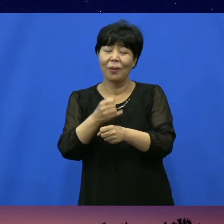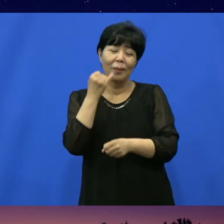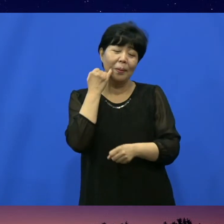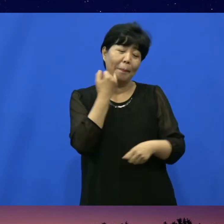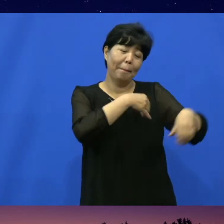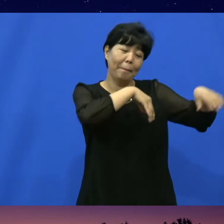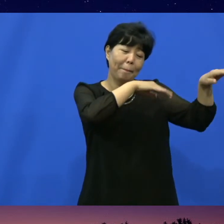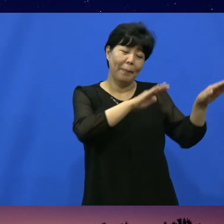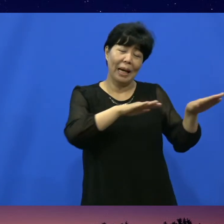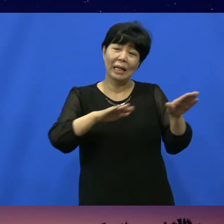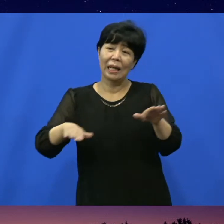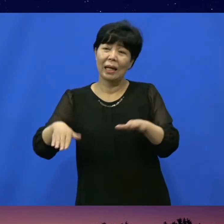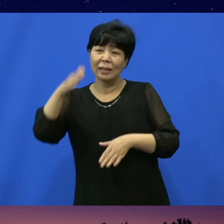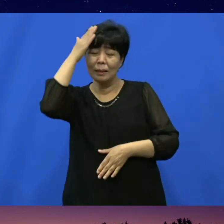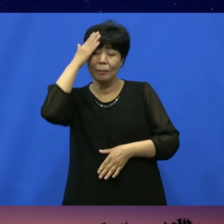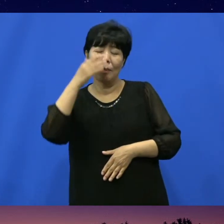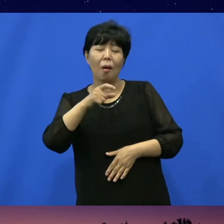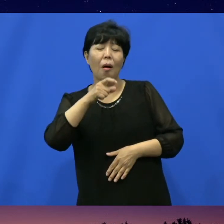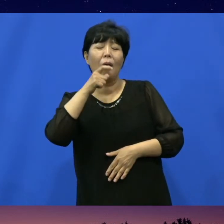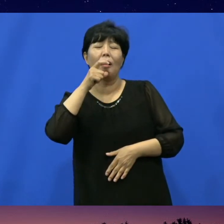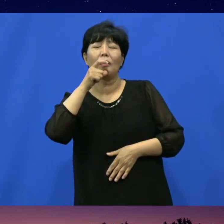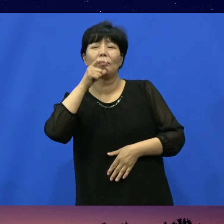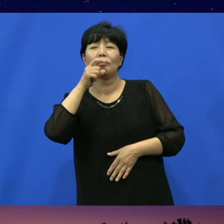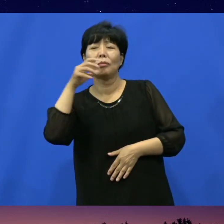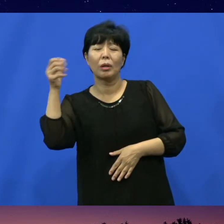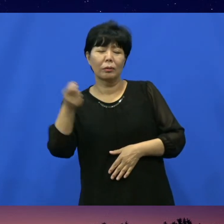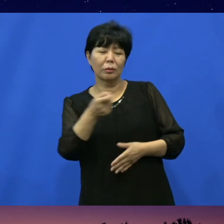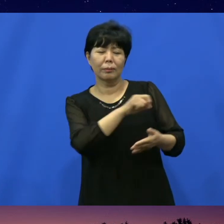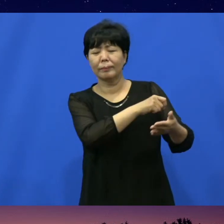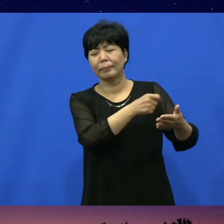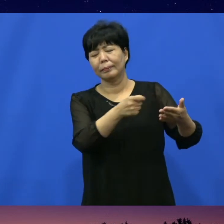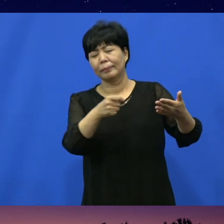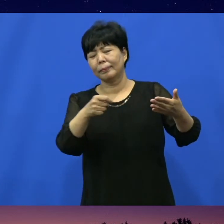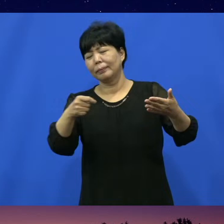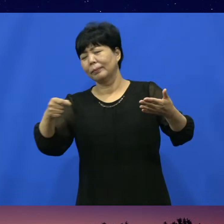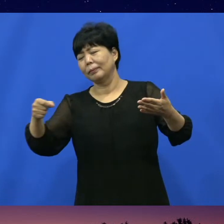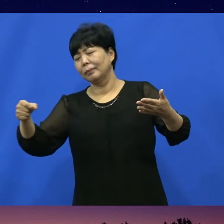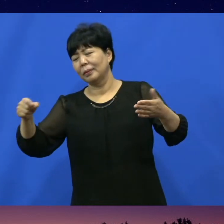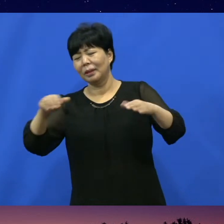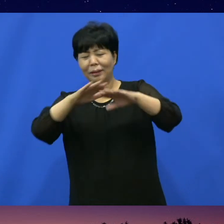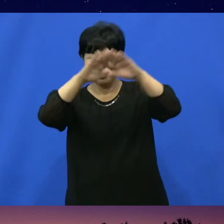바다를 먹물로 삼아도 다 그 사랑을 기록할 수 없어요.